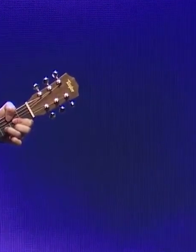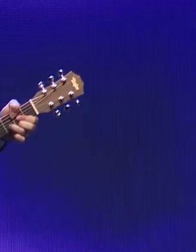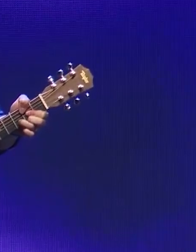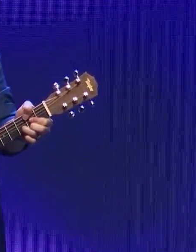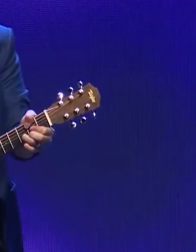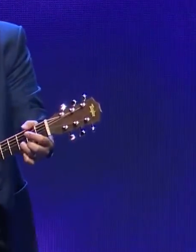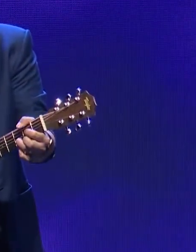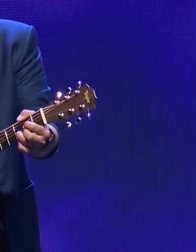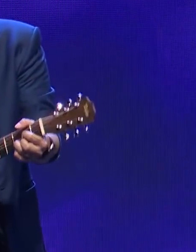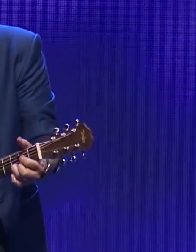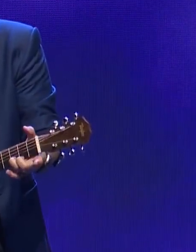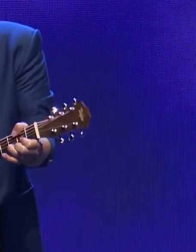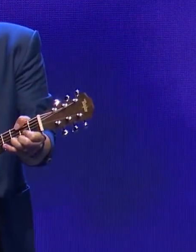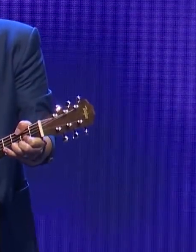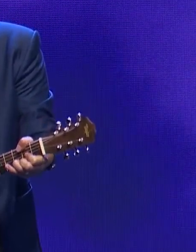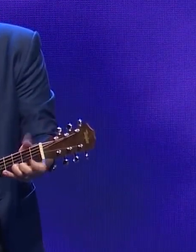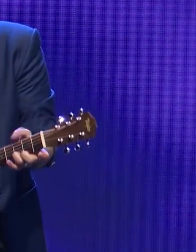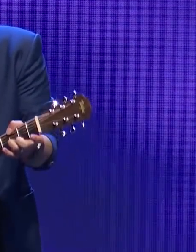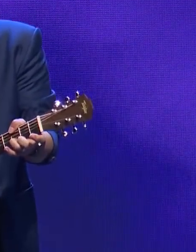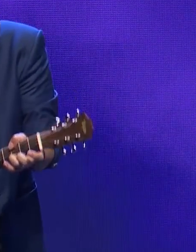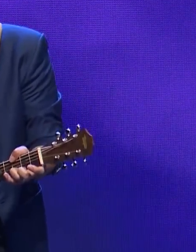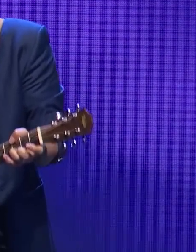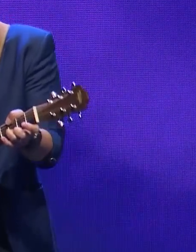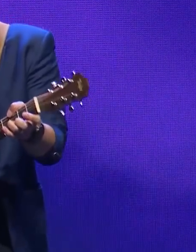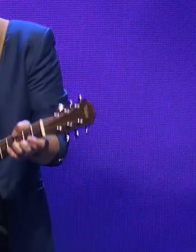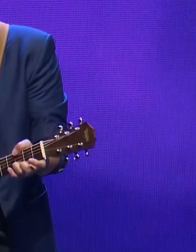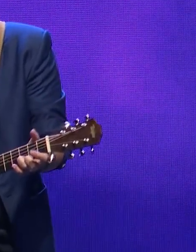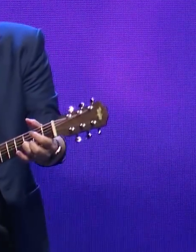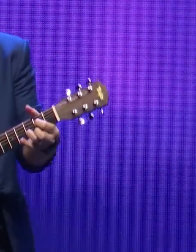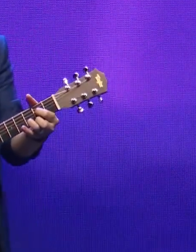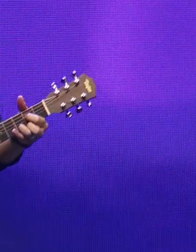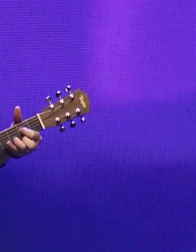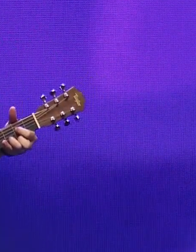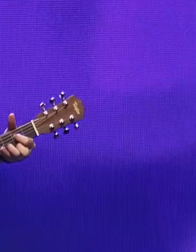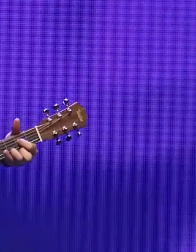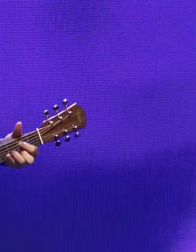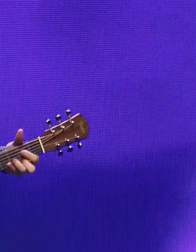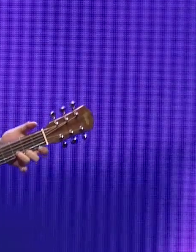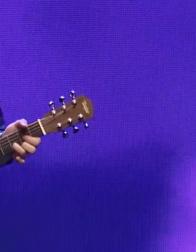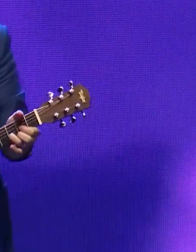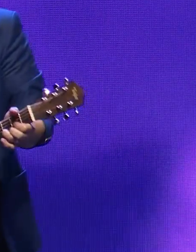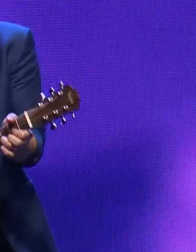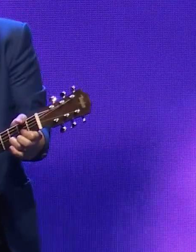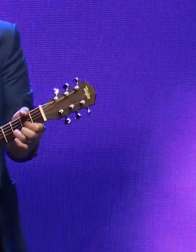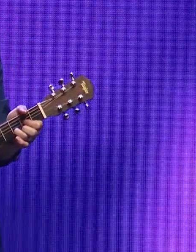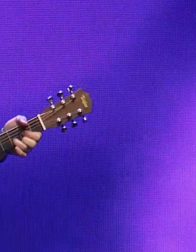menyembuhkan yang terluka. Ku kan tenang bersamamu,